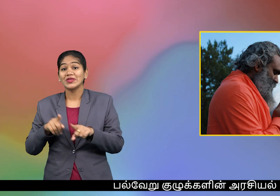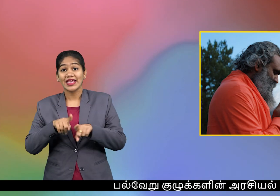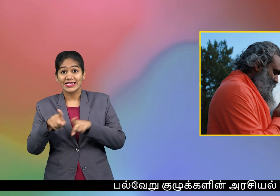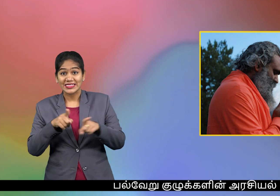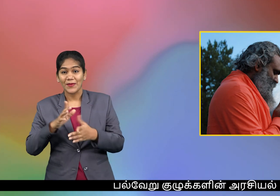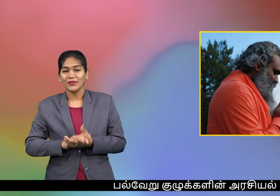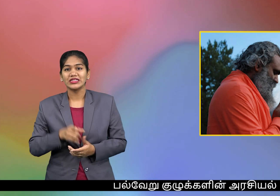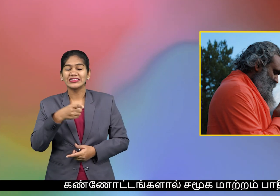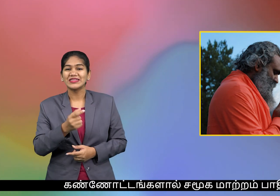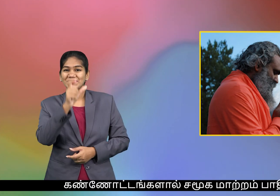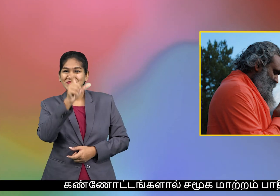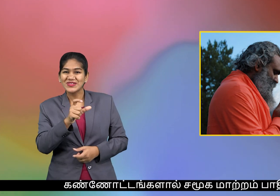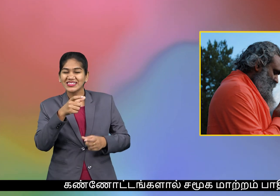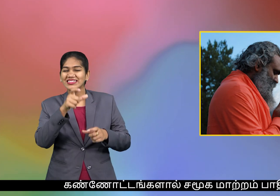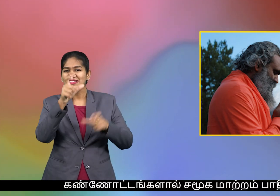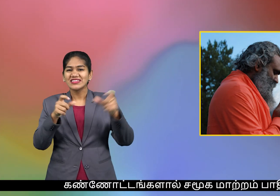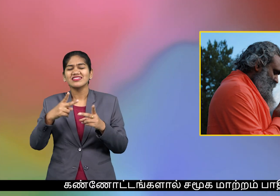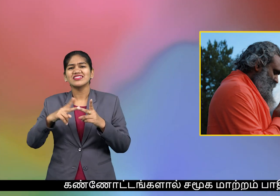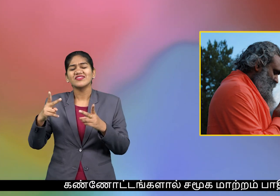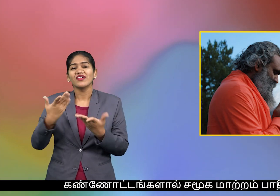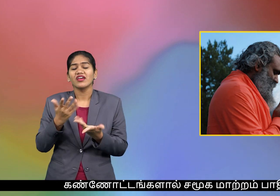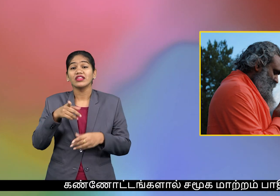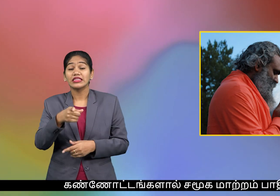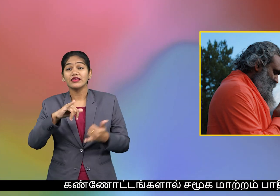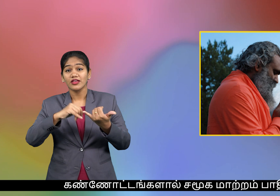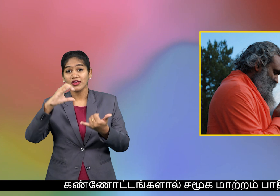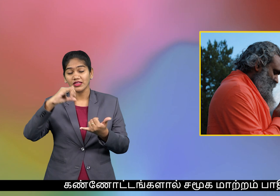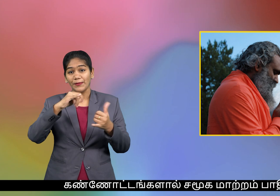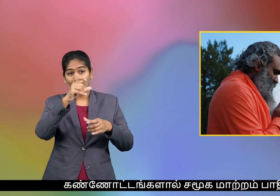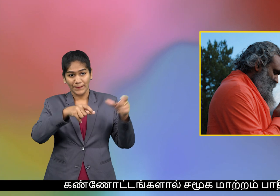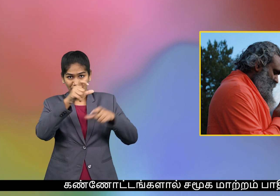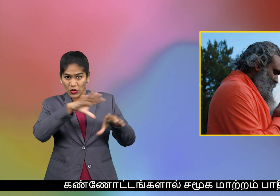குழுக்களின் அரசியல் கண்ணோட்டங்களால் சமூக மாற்றம் பாதிக்கப்பட்டது.